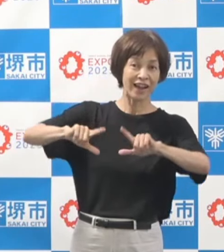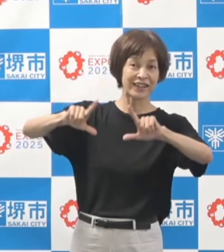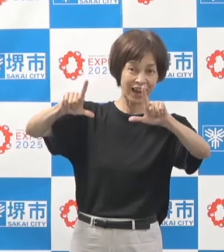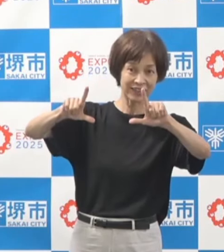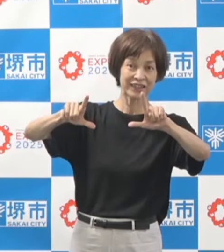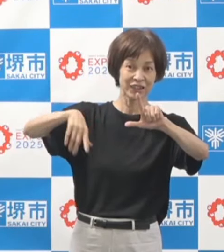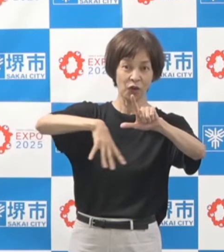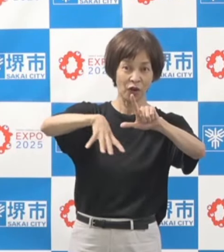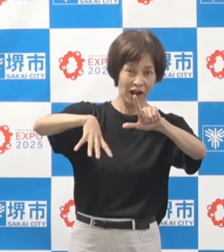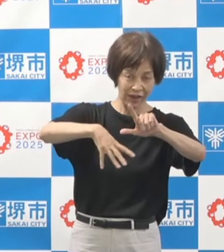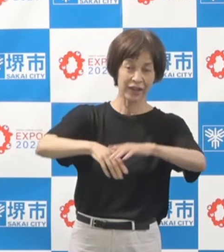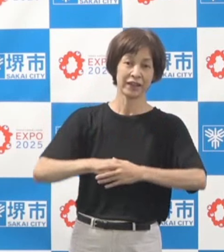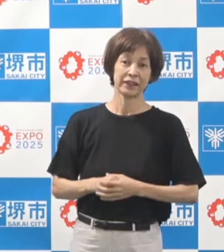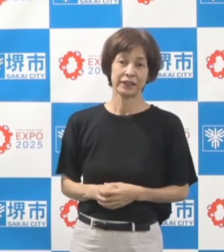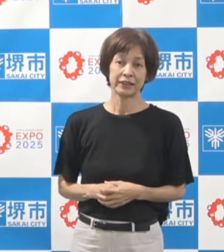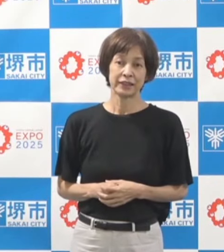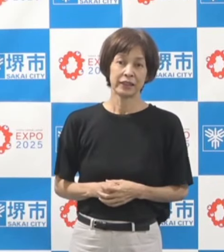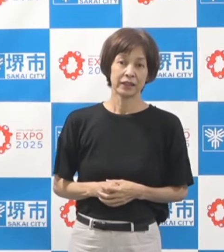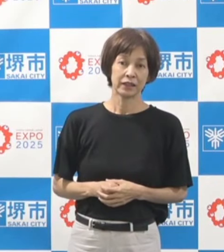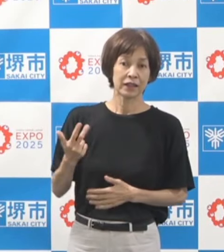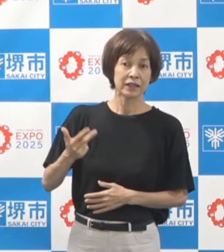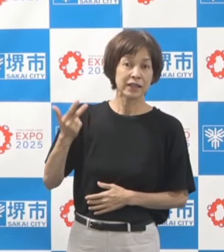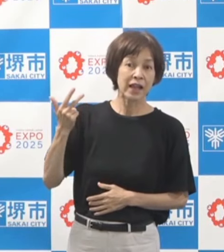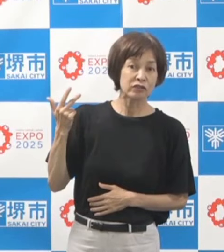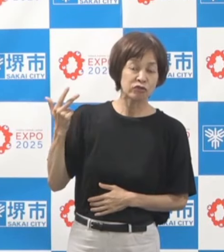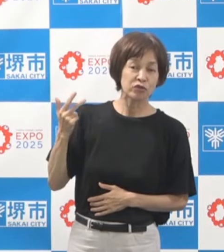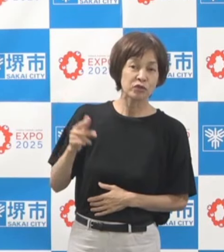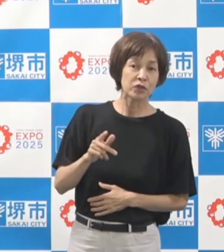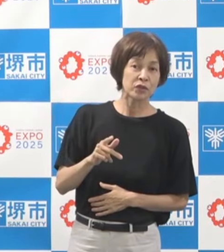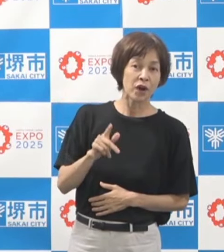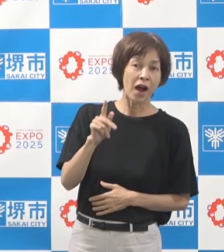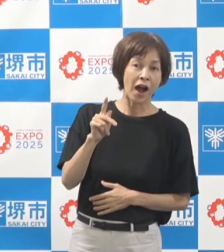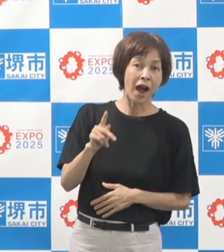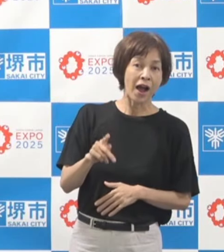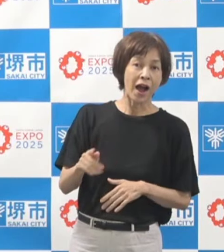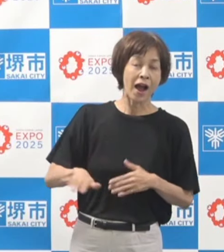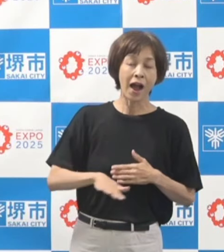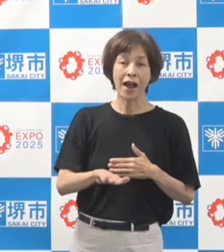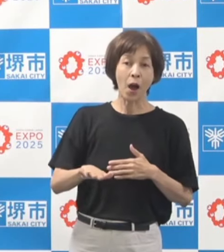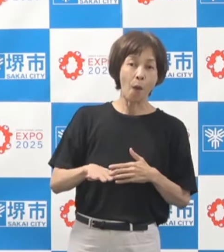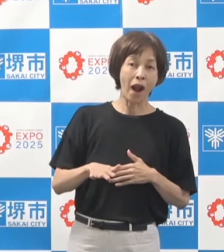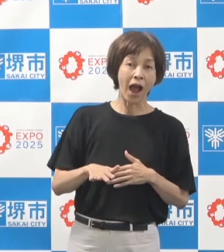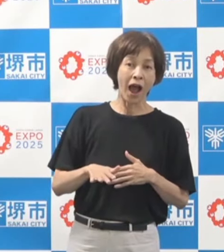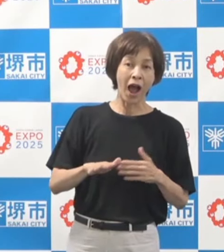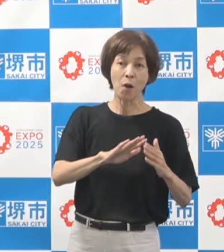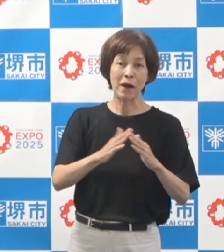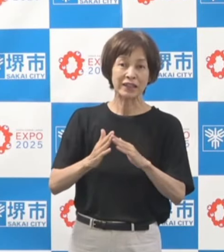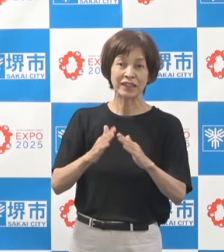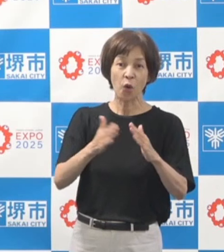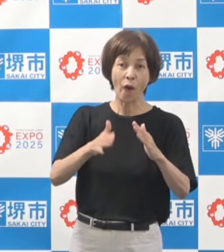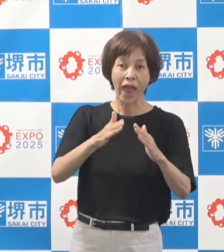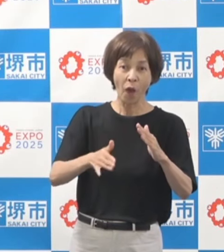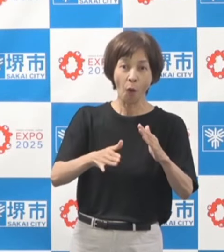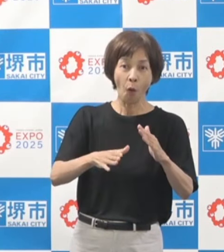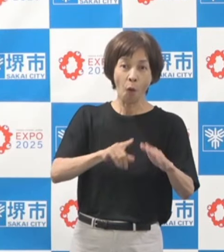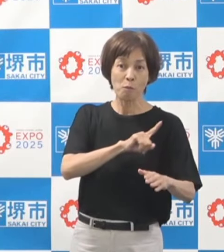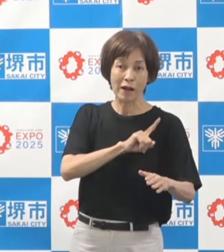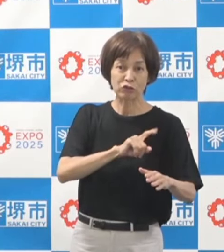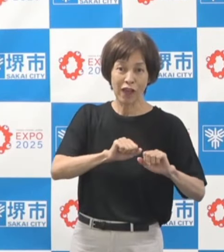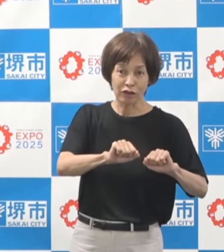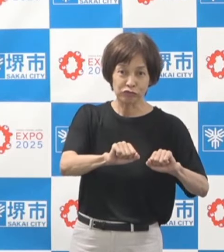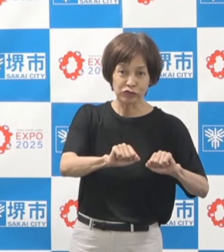れども、先週では河原町公園を、先にやるんだという話だったと思うんですが、その後い